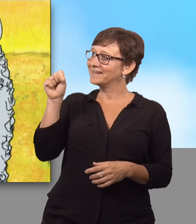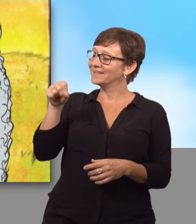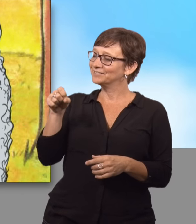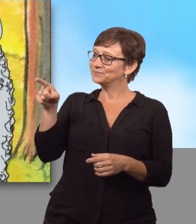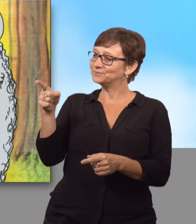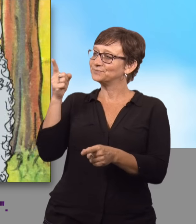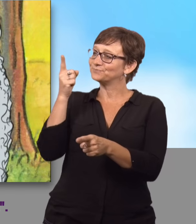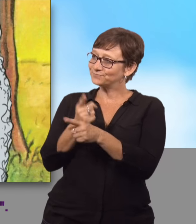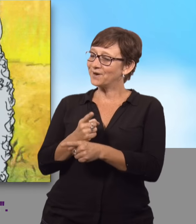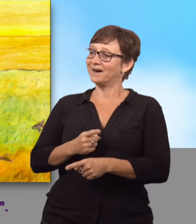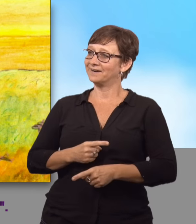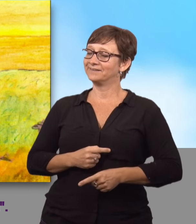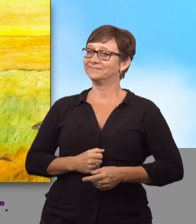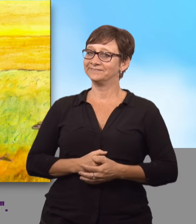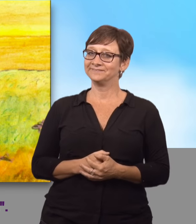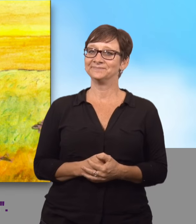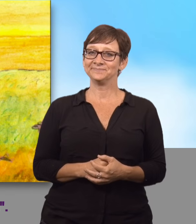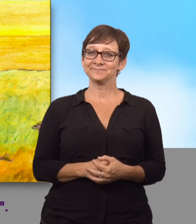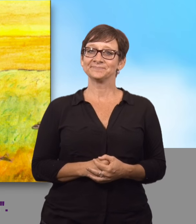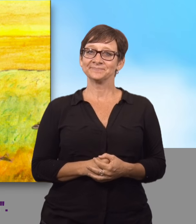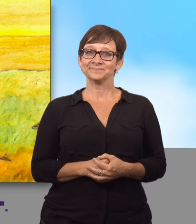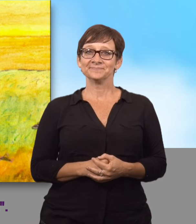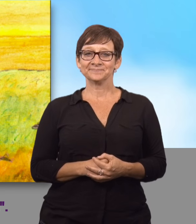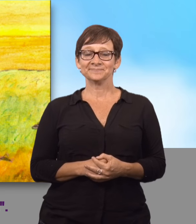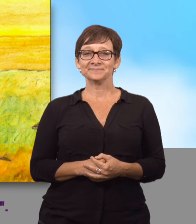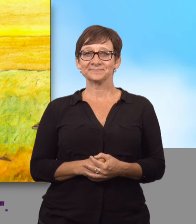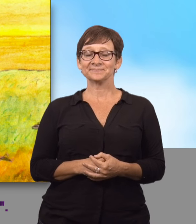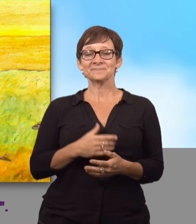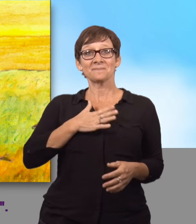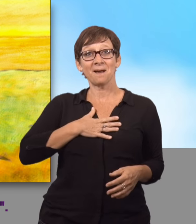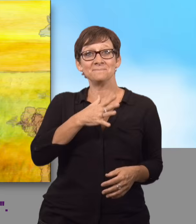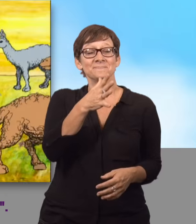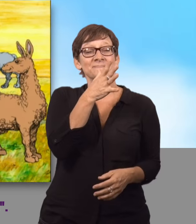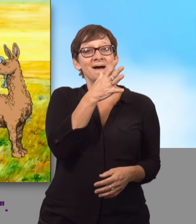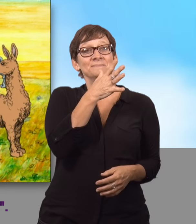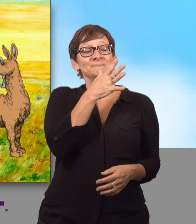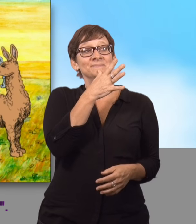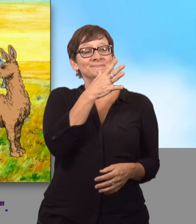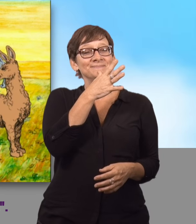cierto. Soy una llama y mi mamá es una llama.